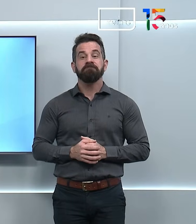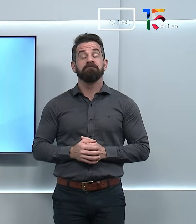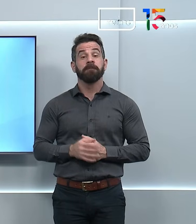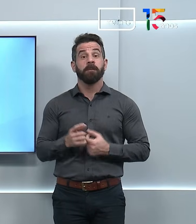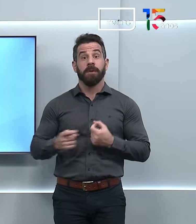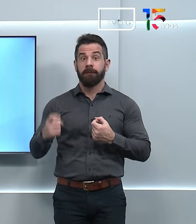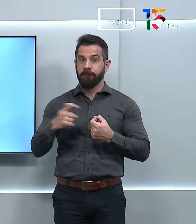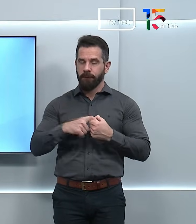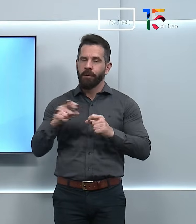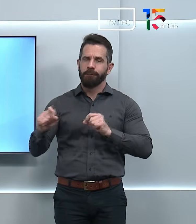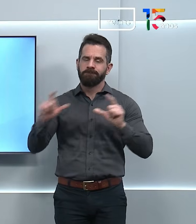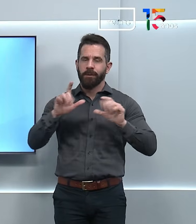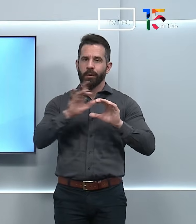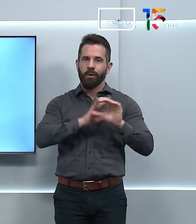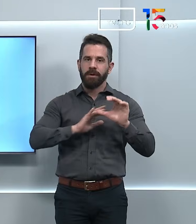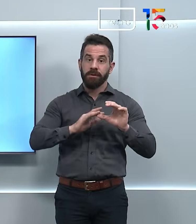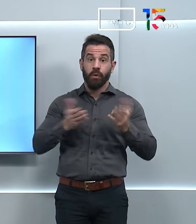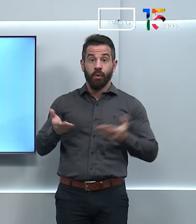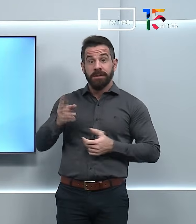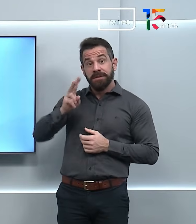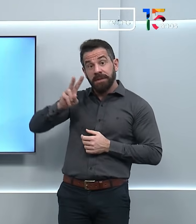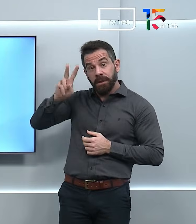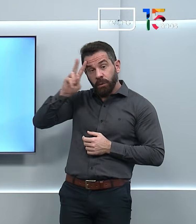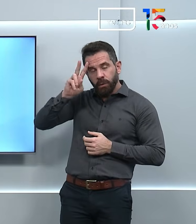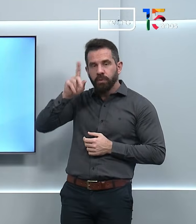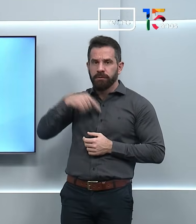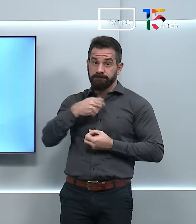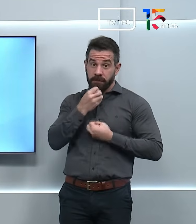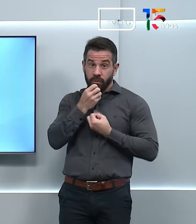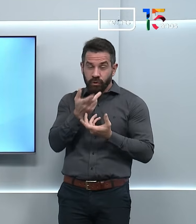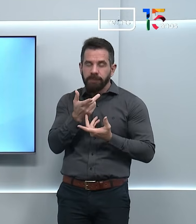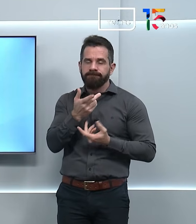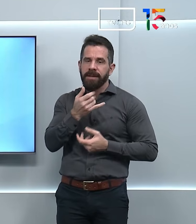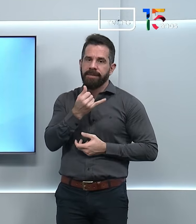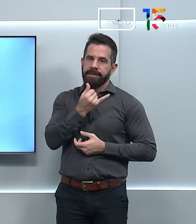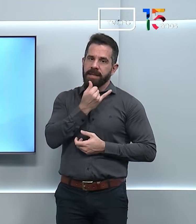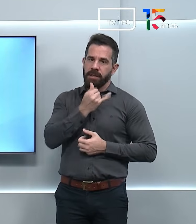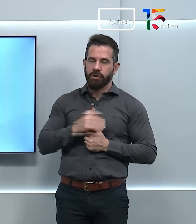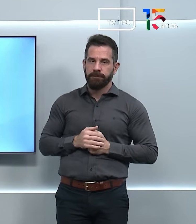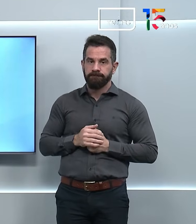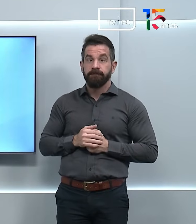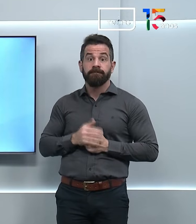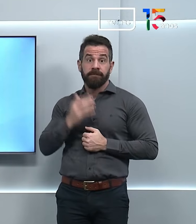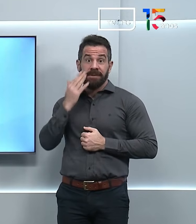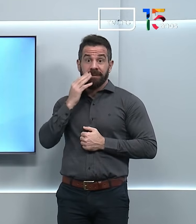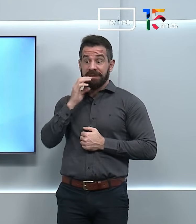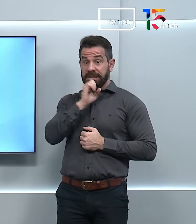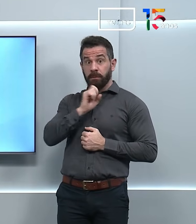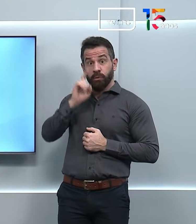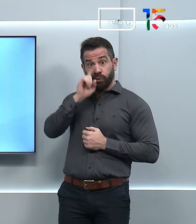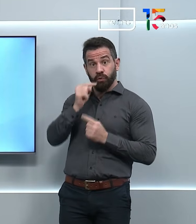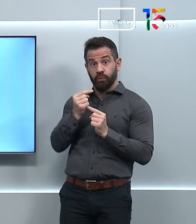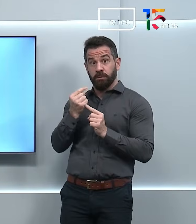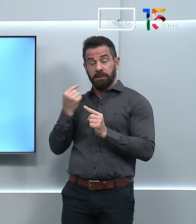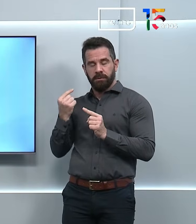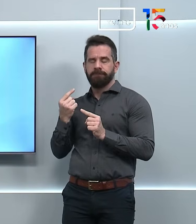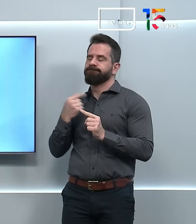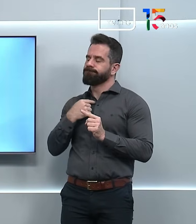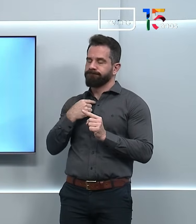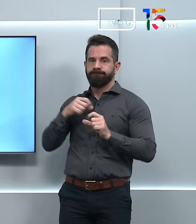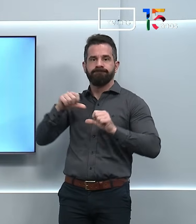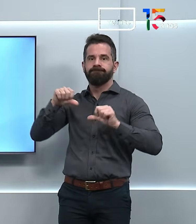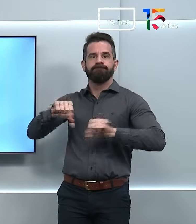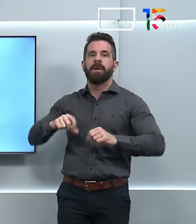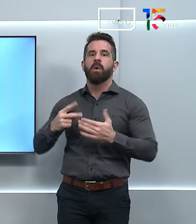Estamos de volta com Conexões dessa segunda e a notícia agora é triste. O final de semana foi marcado por um alto número de queimadas aqui